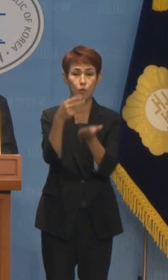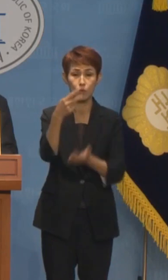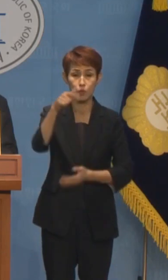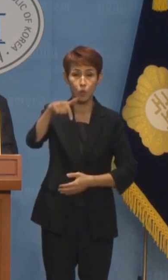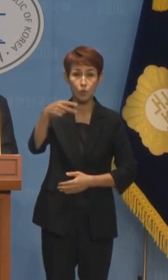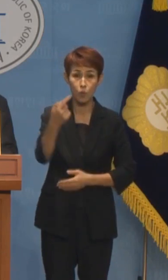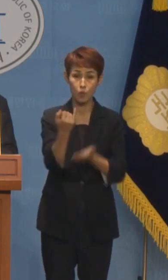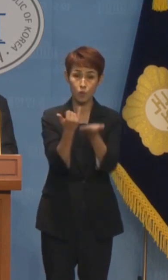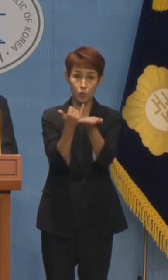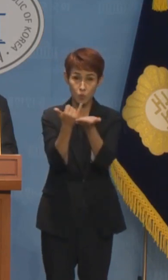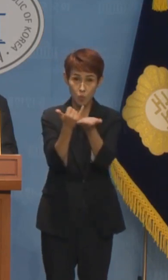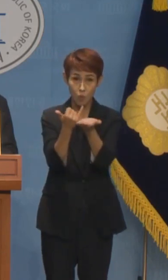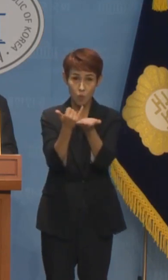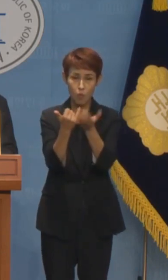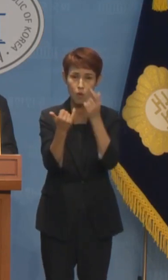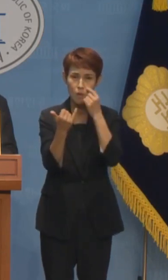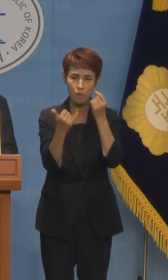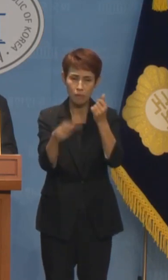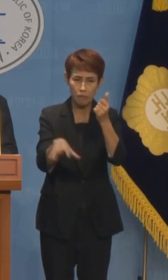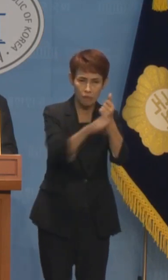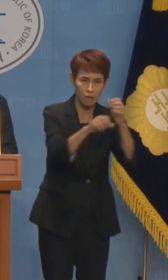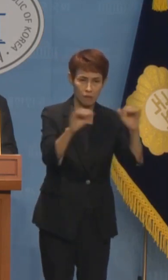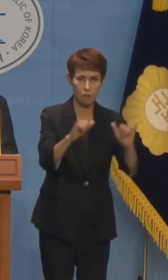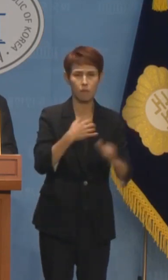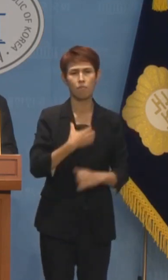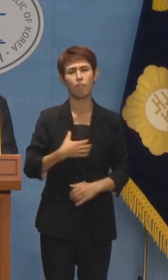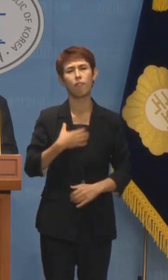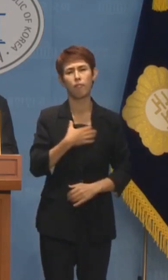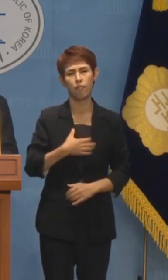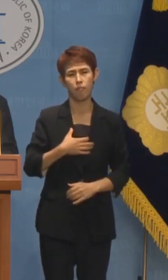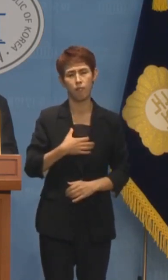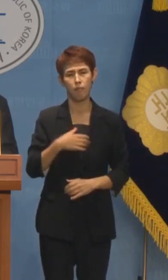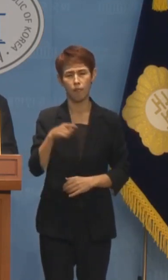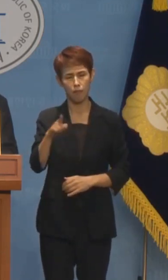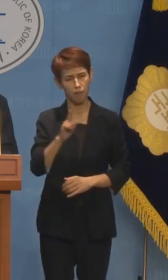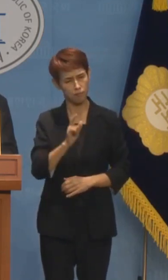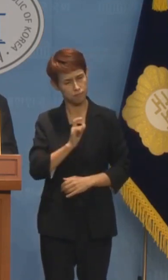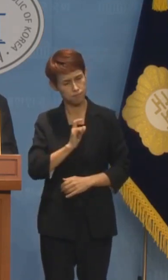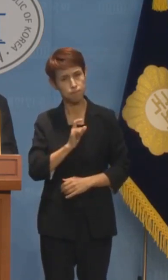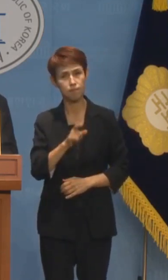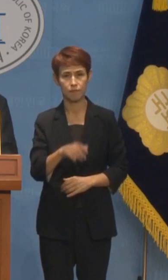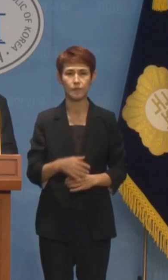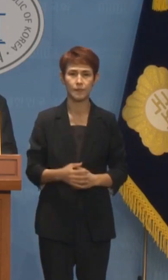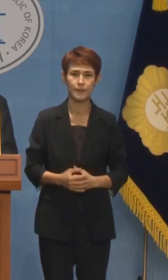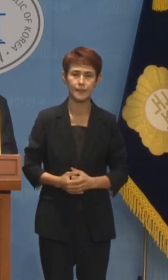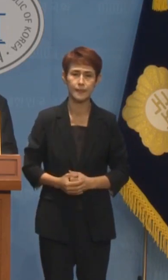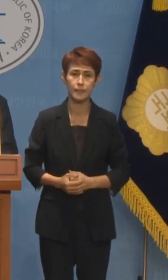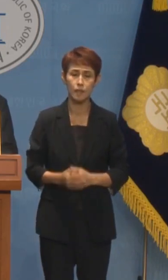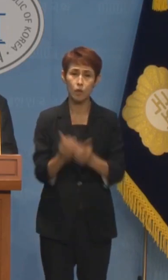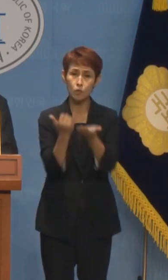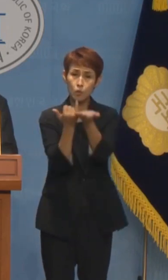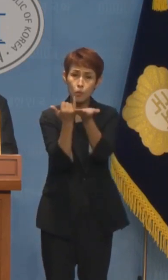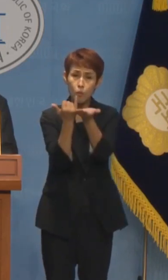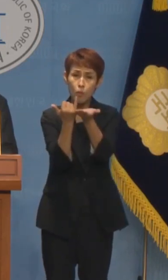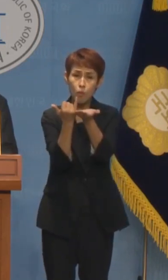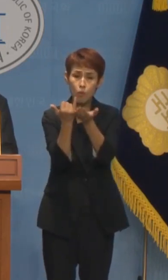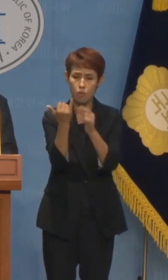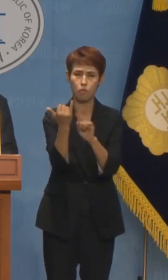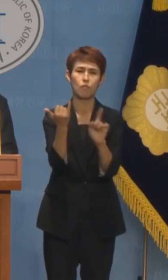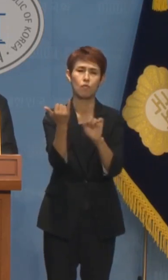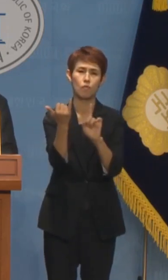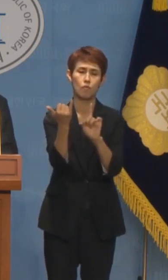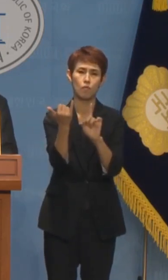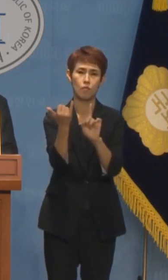넘기는 것이 아니냐라고 하는 의구심을 갖고 있는 것입니다 독도는 어떤 존재입니까